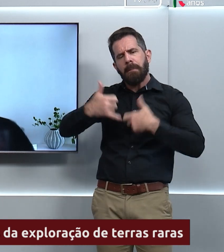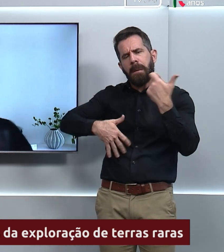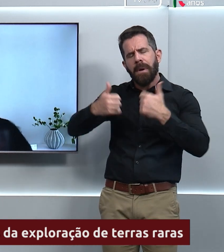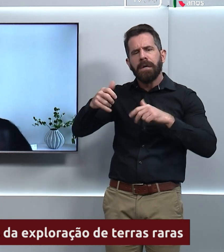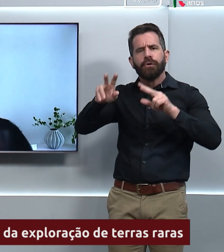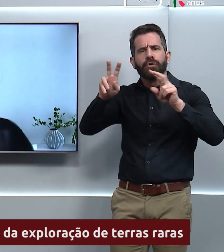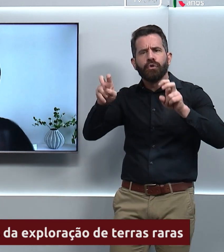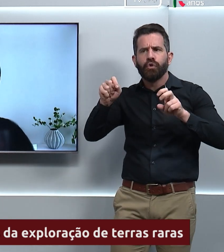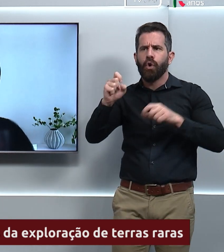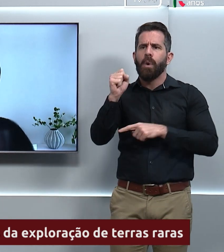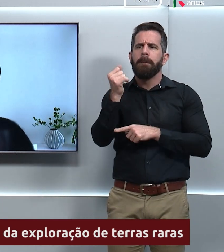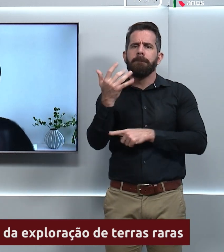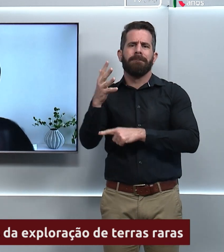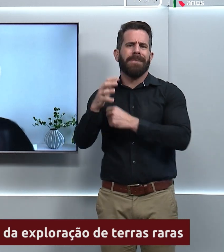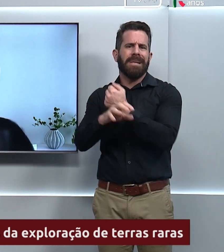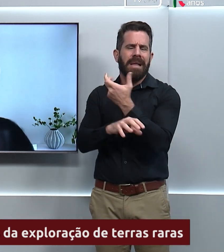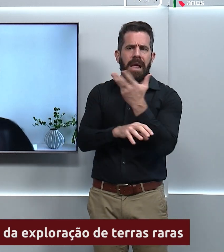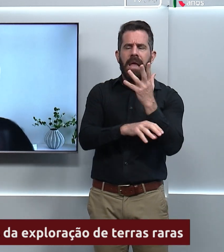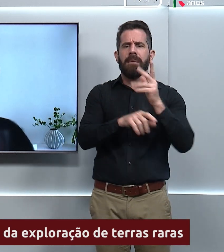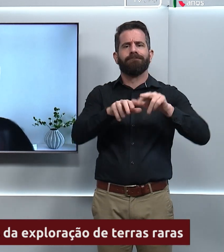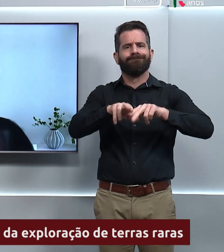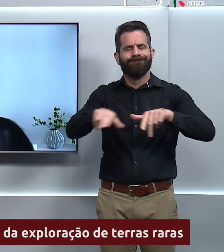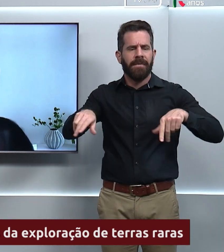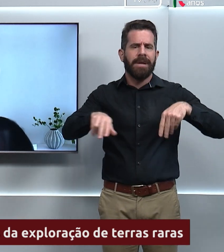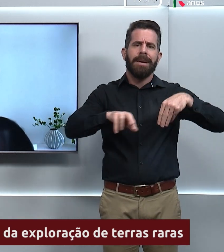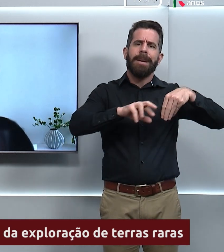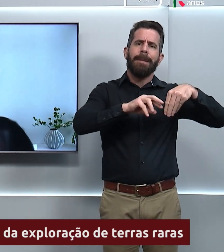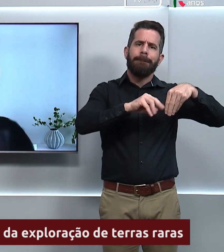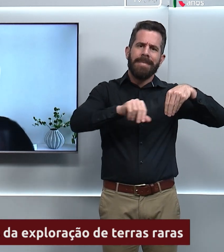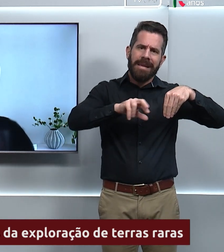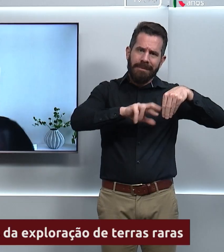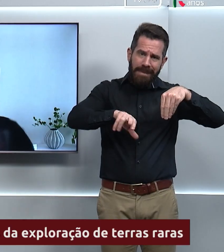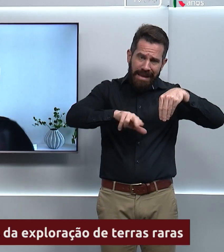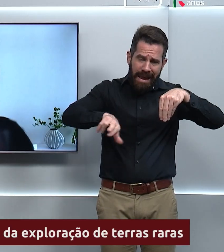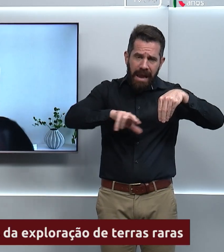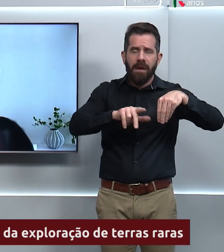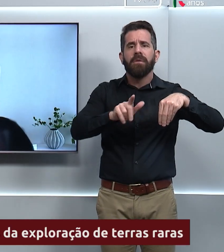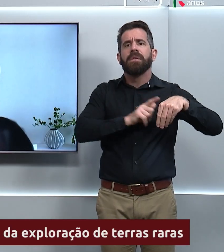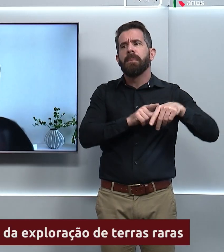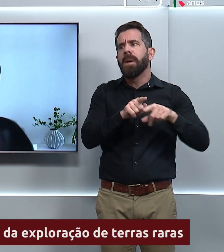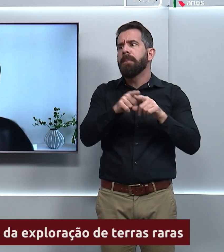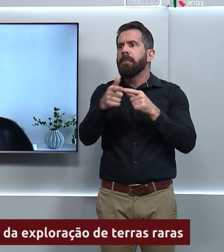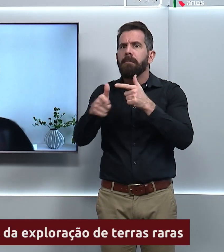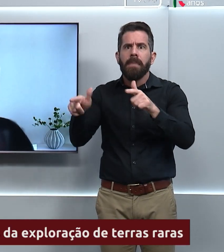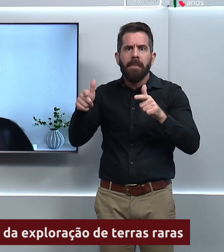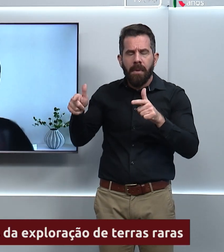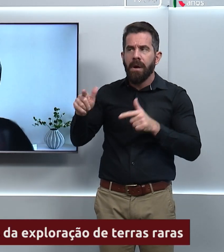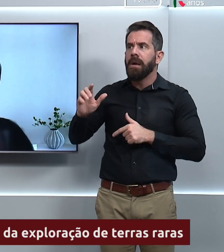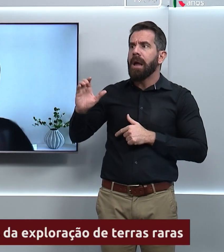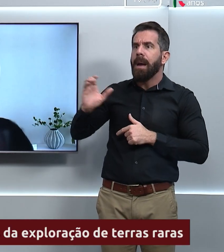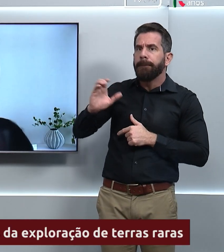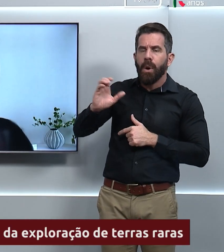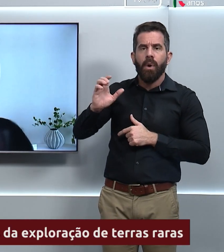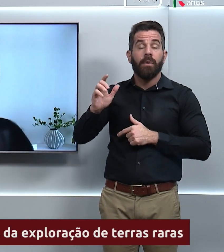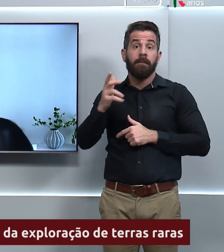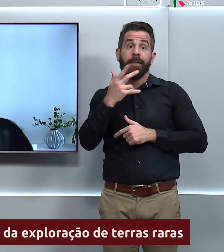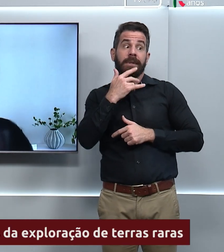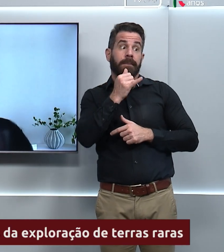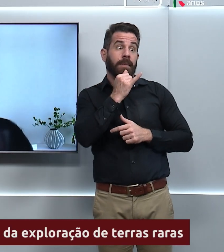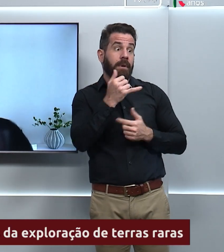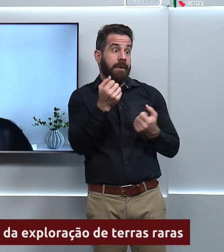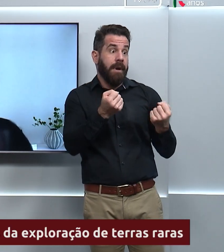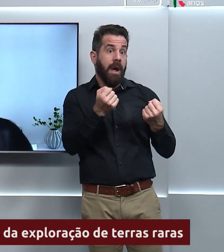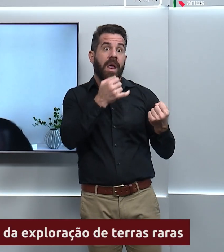minérios, de recursos naturais e ao mesmo tempo também da redução de emissão de gases de efeito estufa. E quando o senhor fala dos carros elétricos, poderia ser